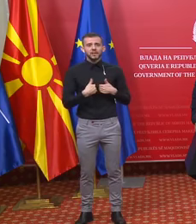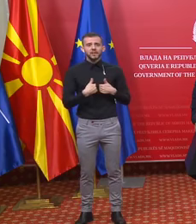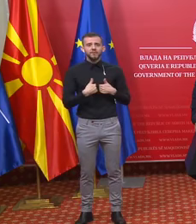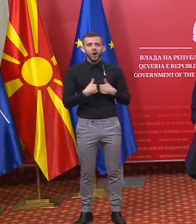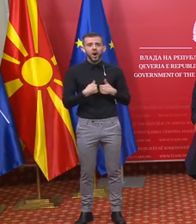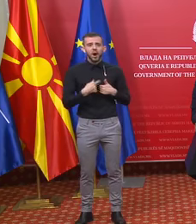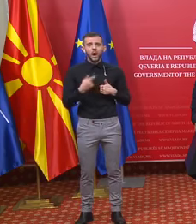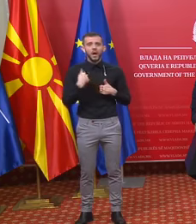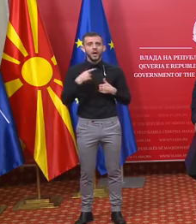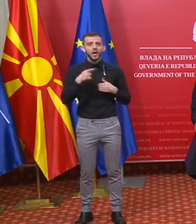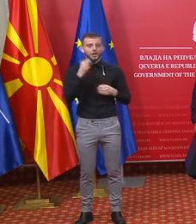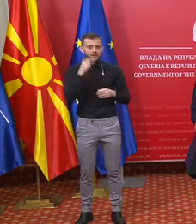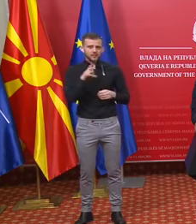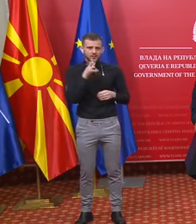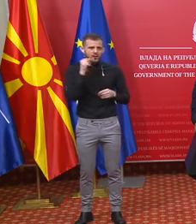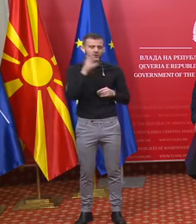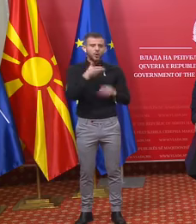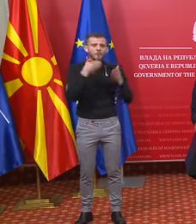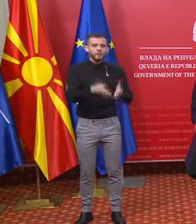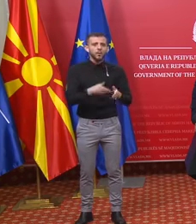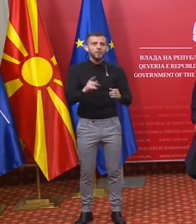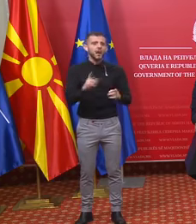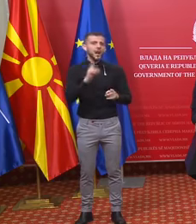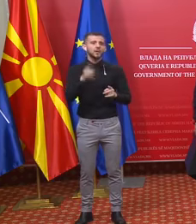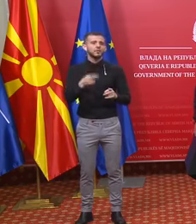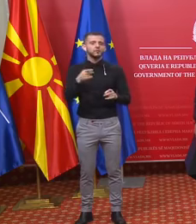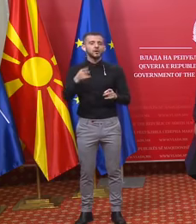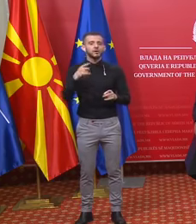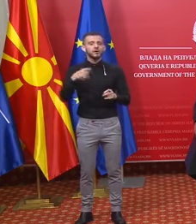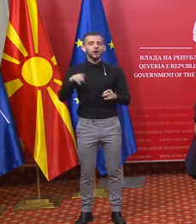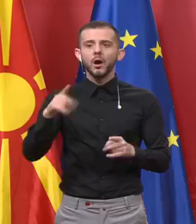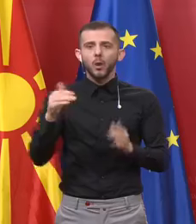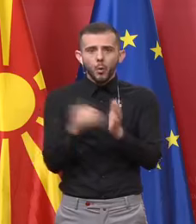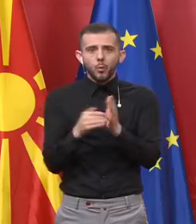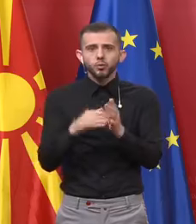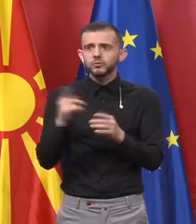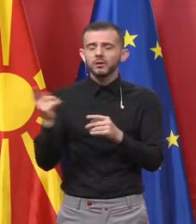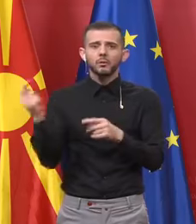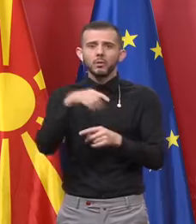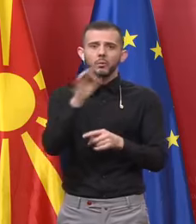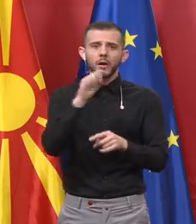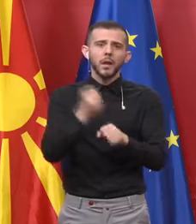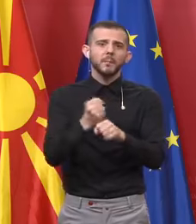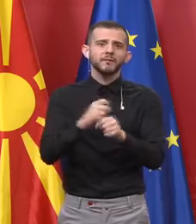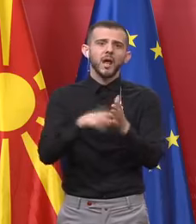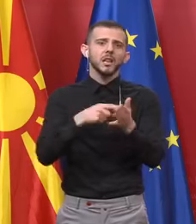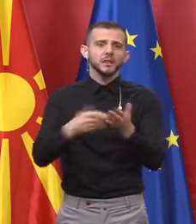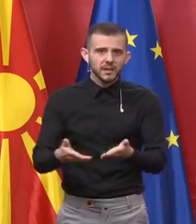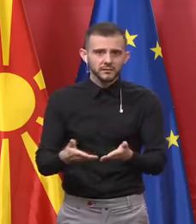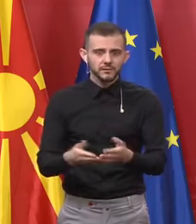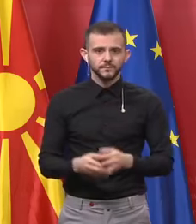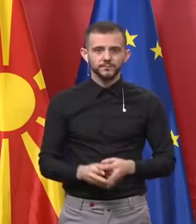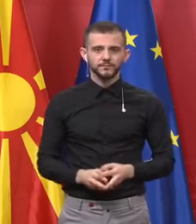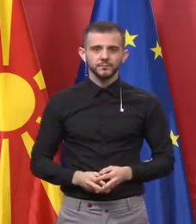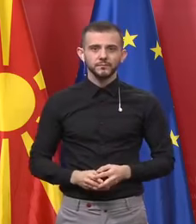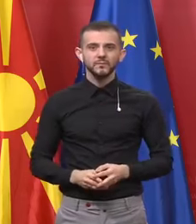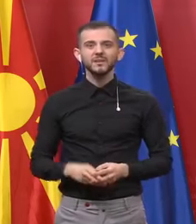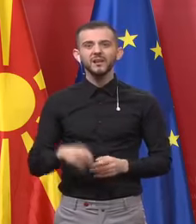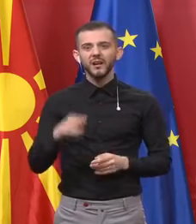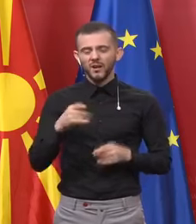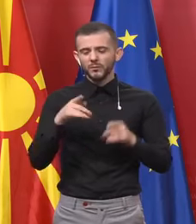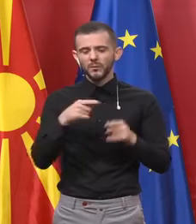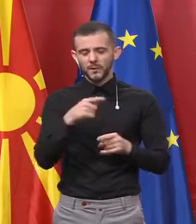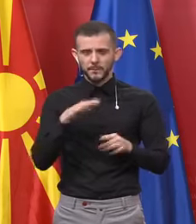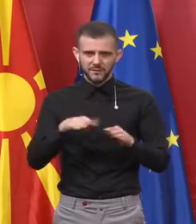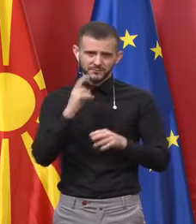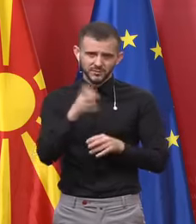дури да отиде на погребот на својот татко. Со вакви секојдневни проблеми, да